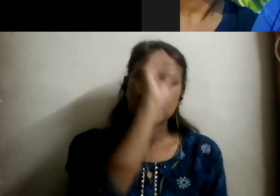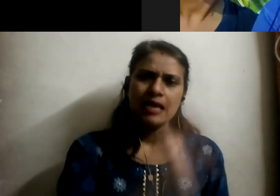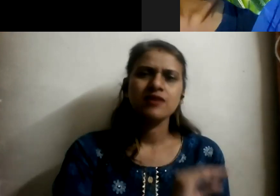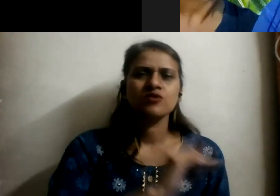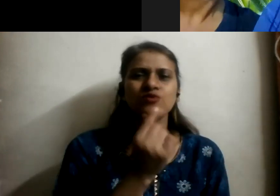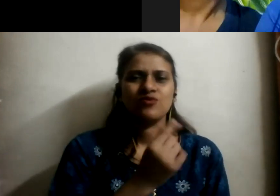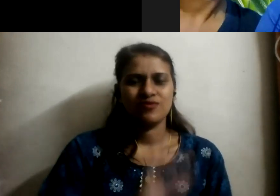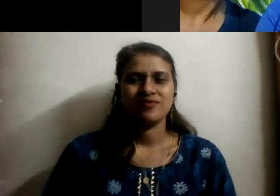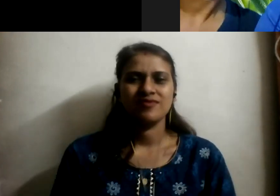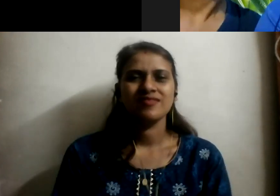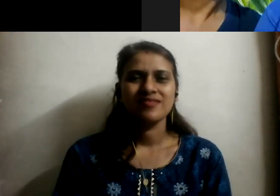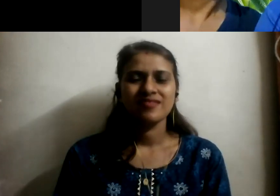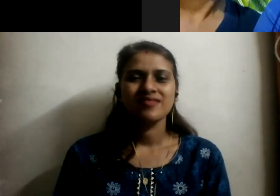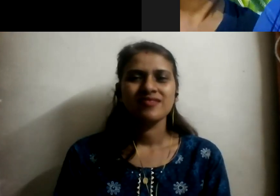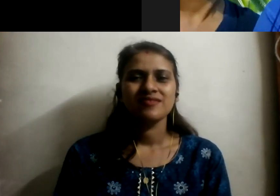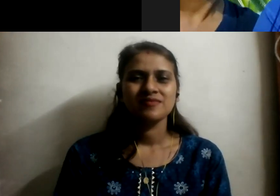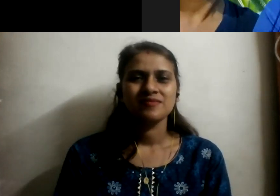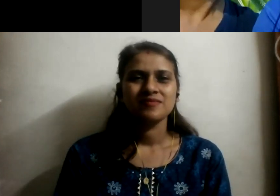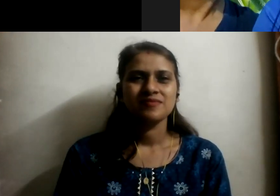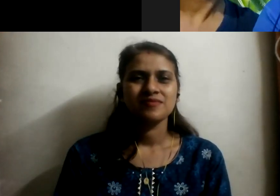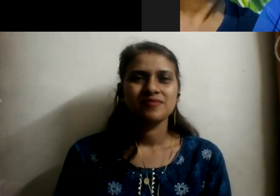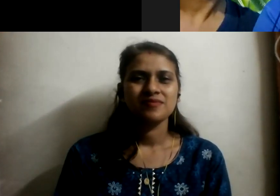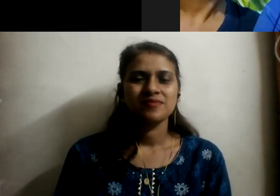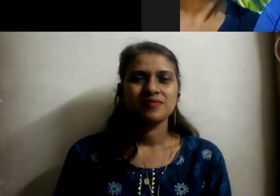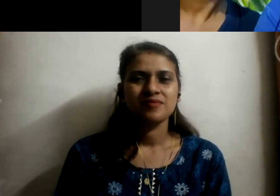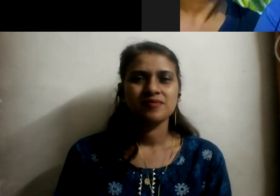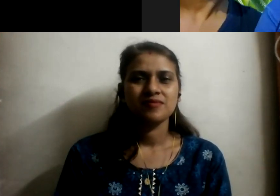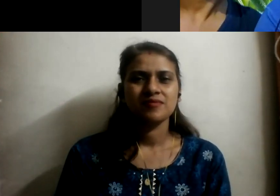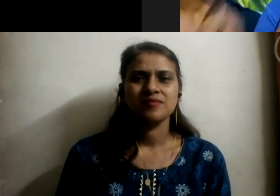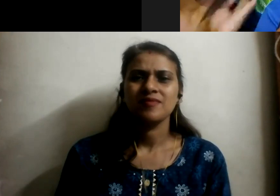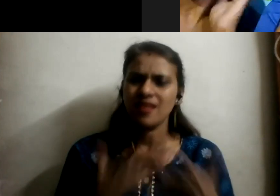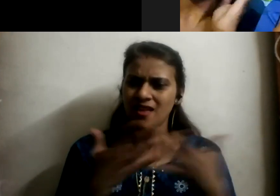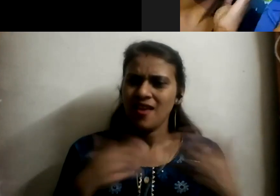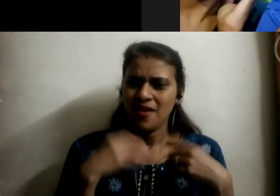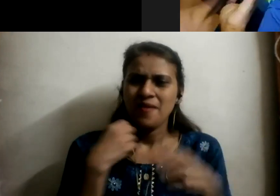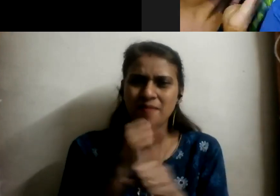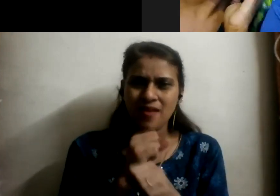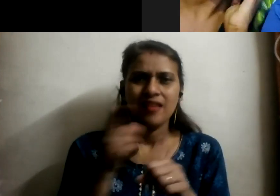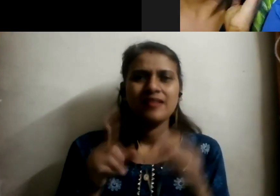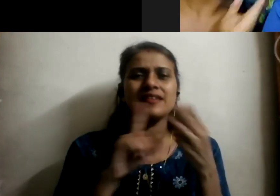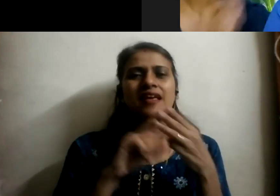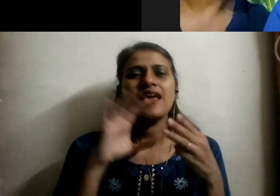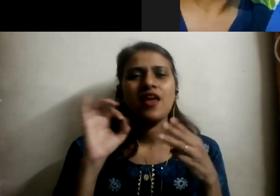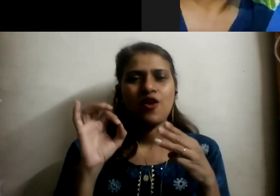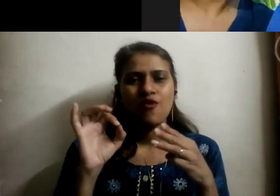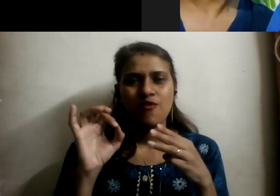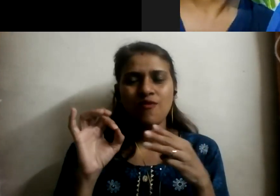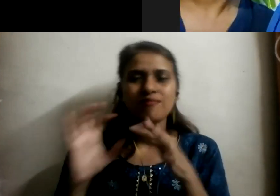यूज कर, ऐसा हमारा सेव करने का हमारा प्रोडक्ट ही है और इको फ्रेंडली बाकी लोगों को